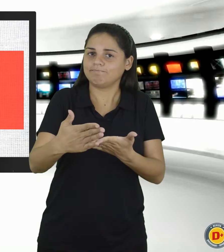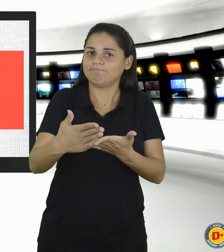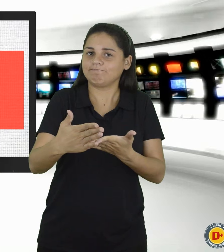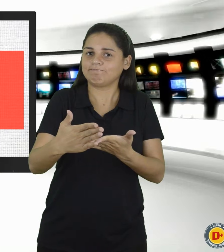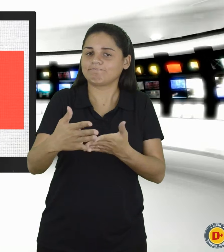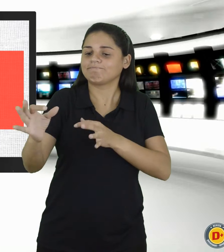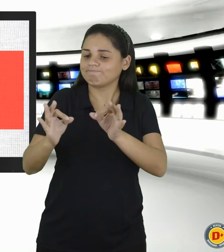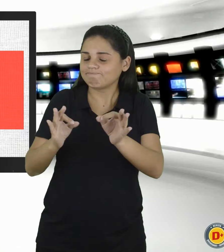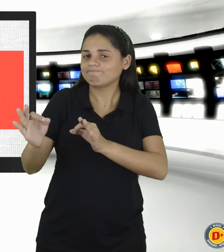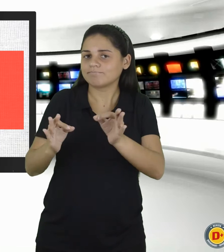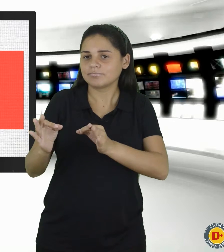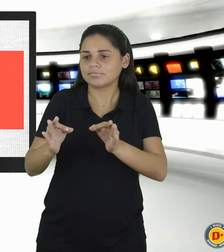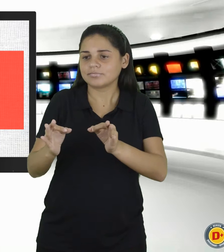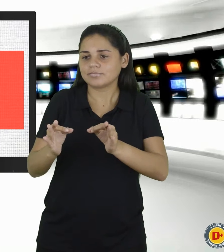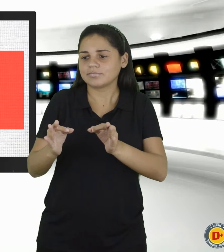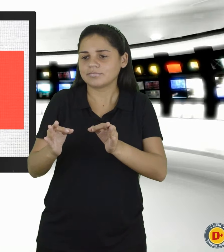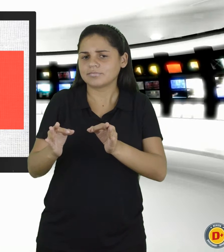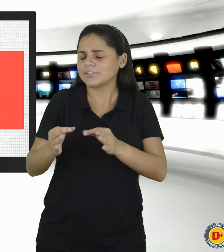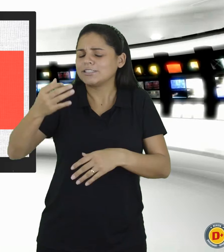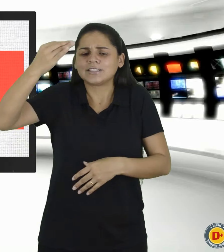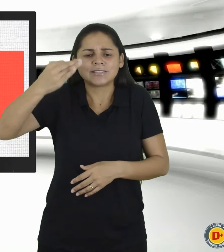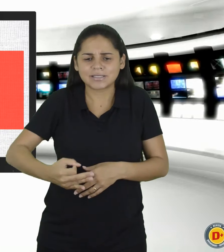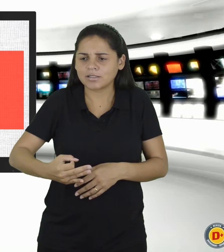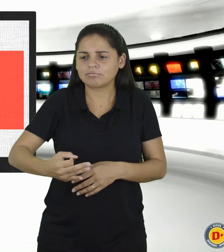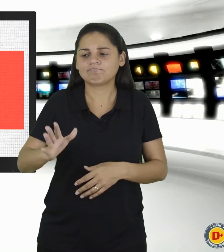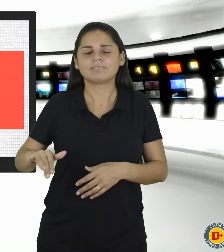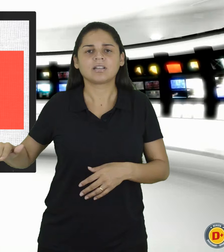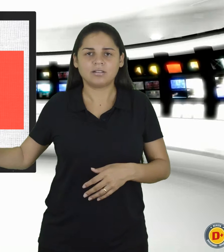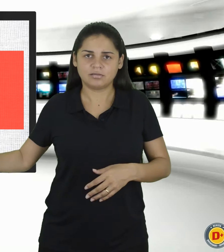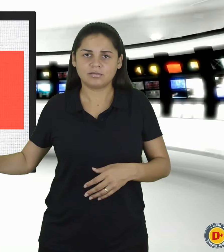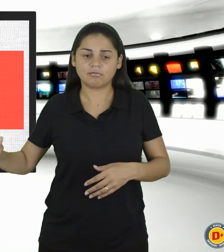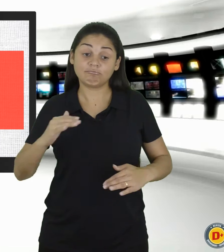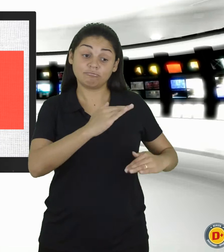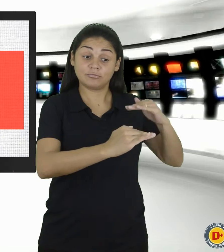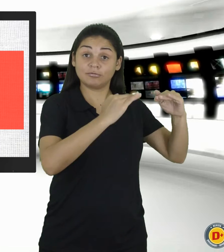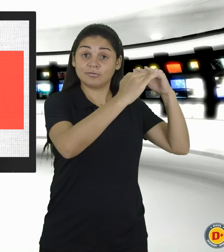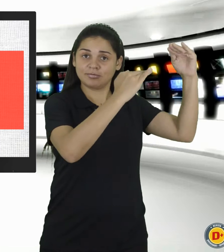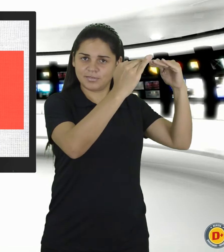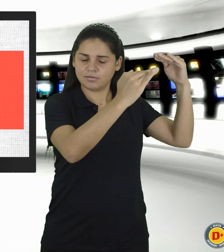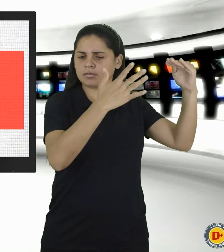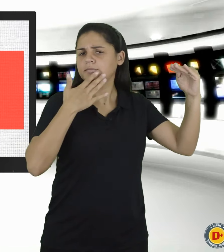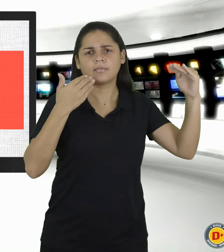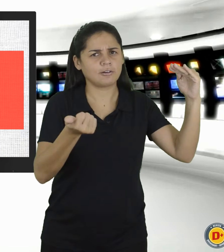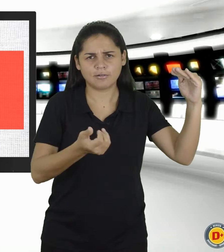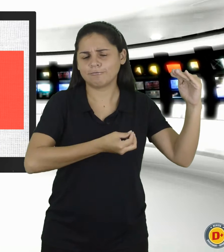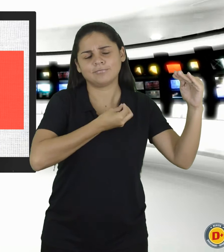diagnóstico e, consequentemente, no início do programa de intervenção pode agravar a situação. Matéria de